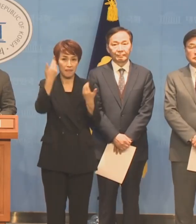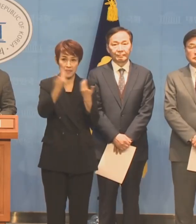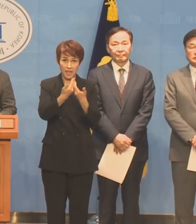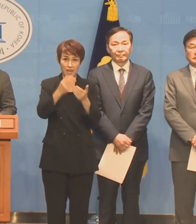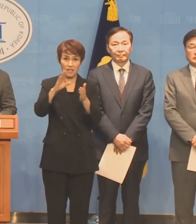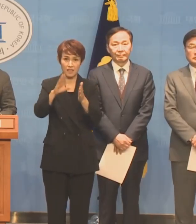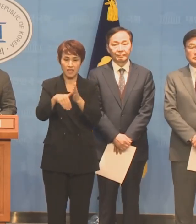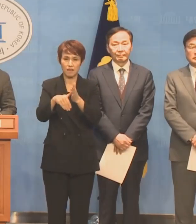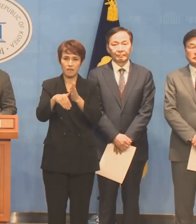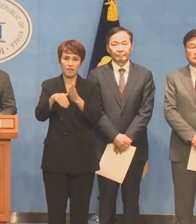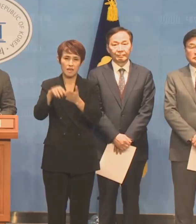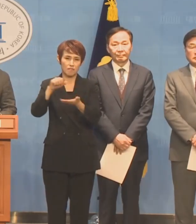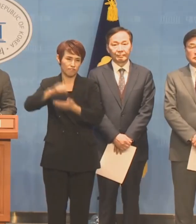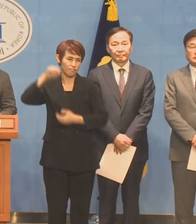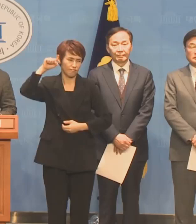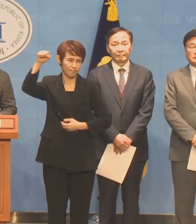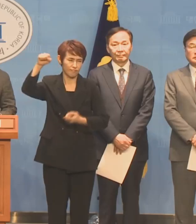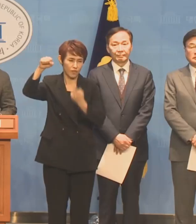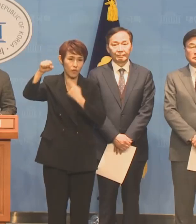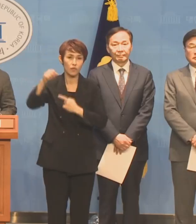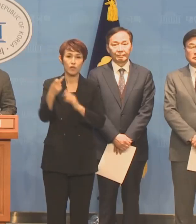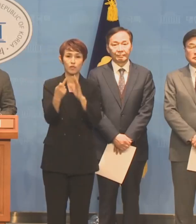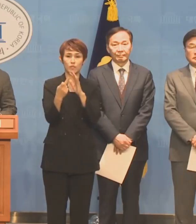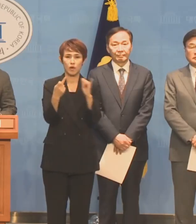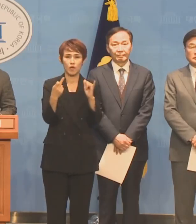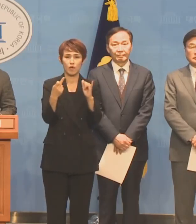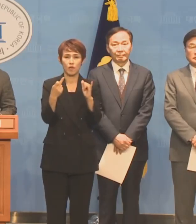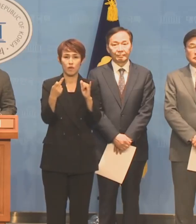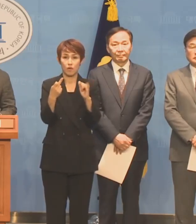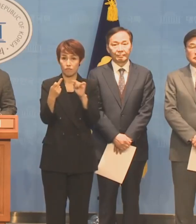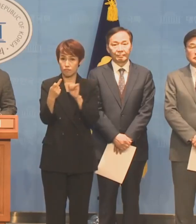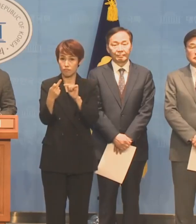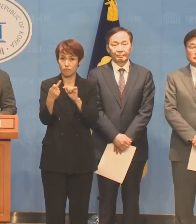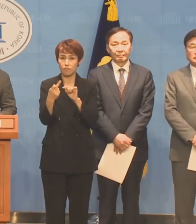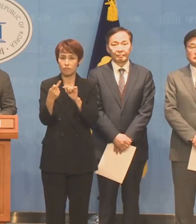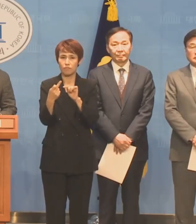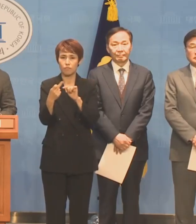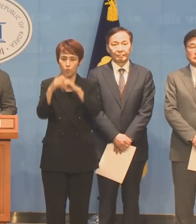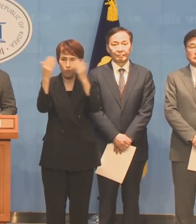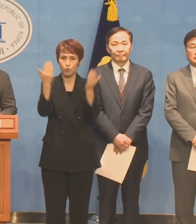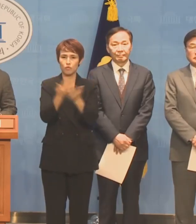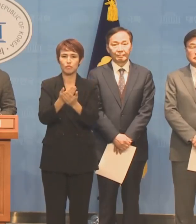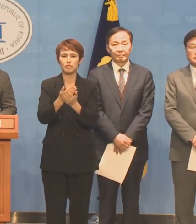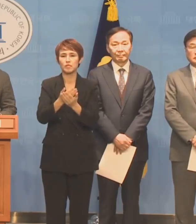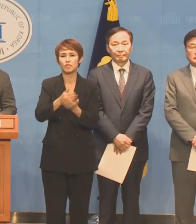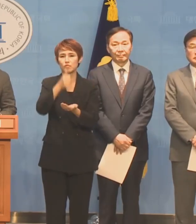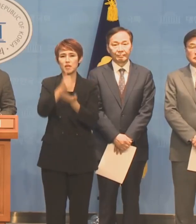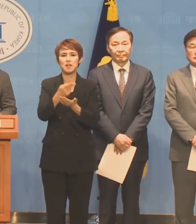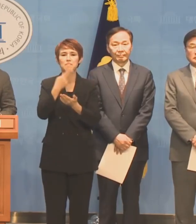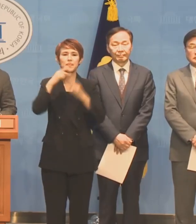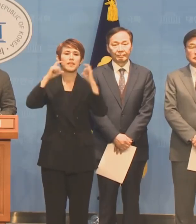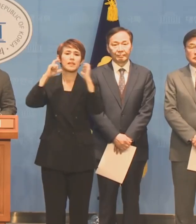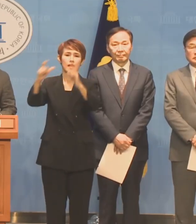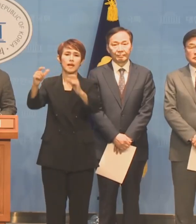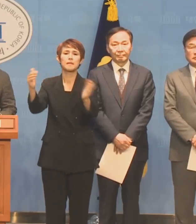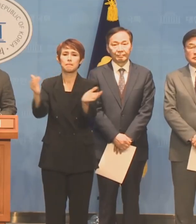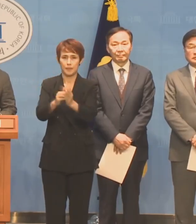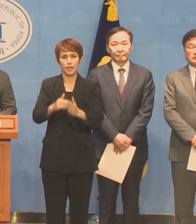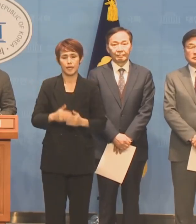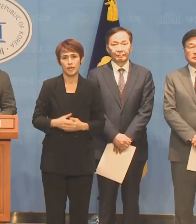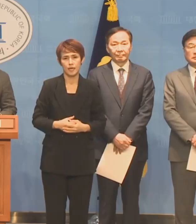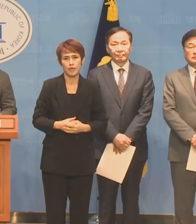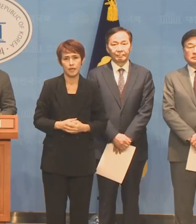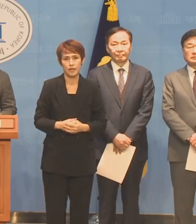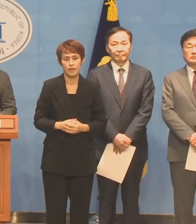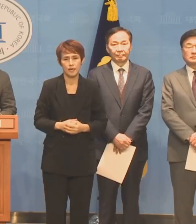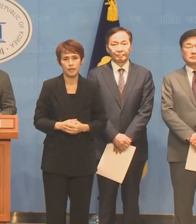혐의로 기소된 12명의 민노당 당직자들에 대해 모두 공소기각 판결이라는 이례적인